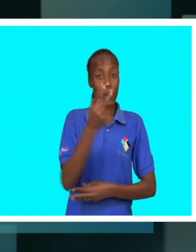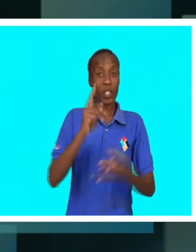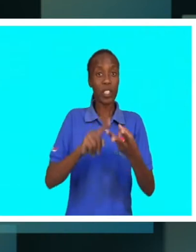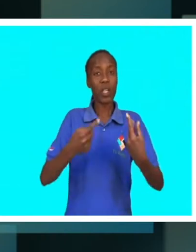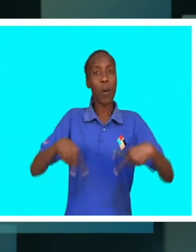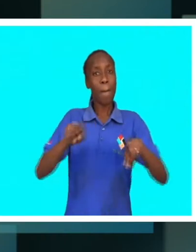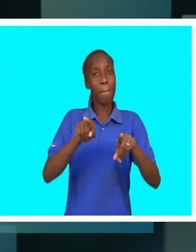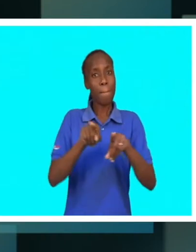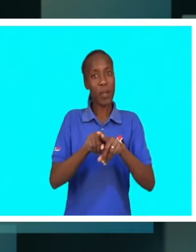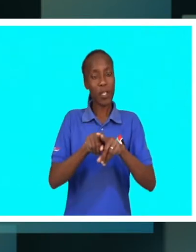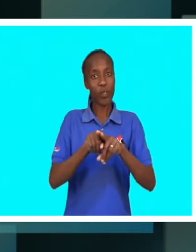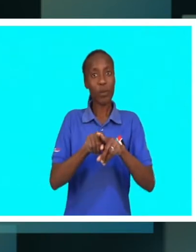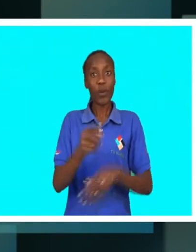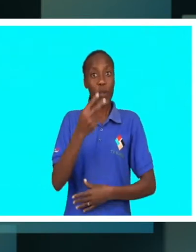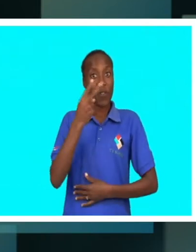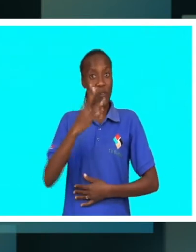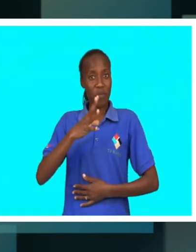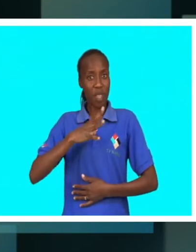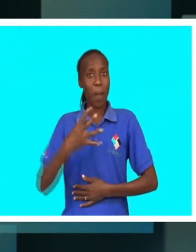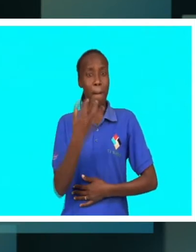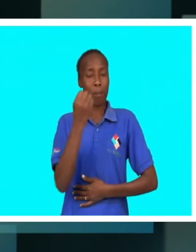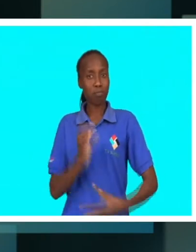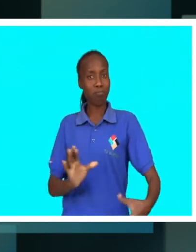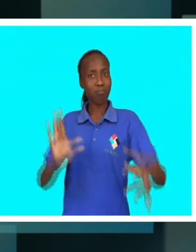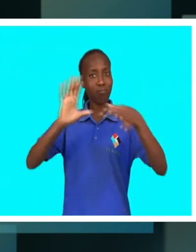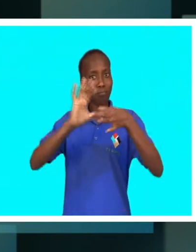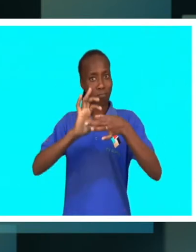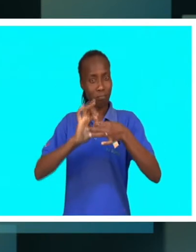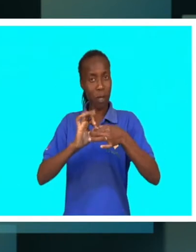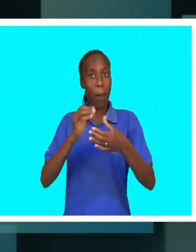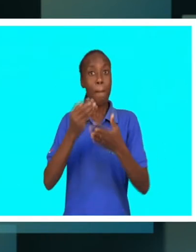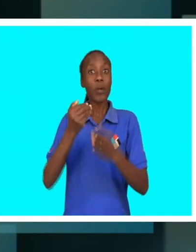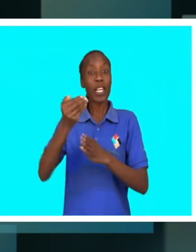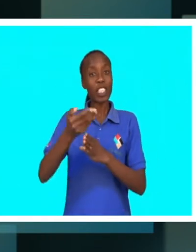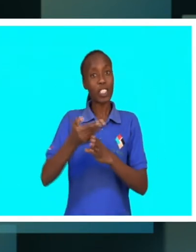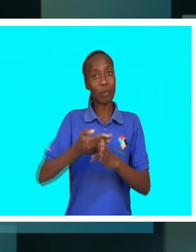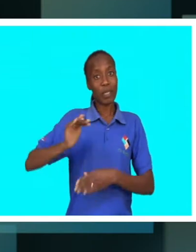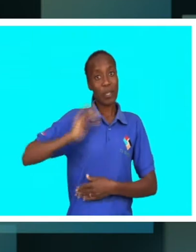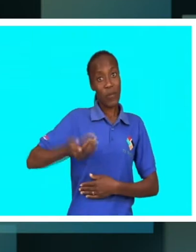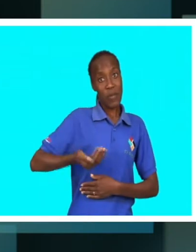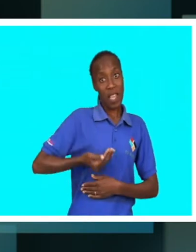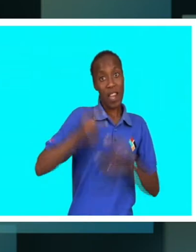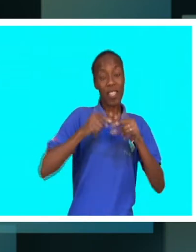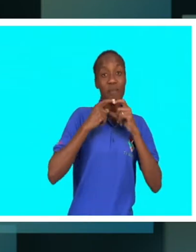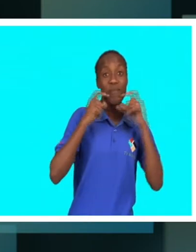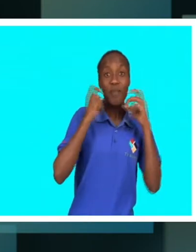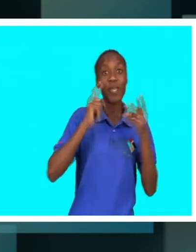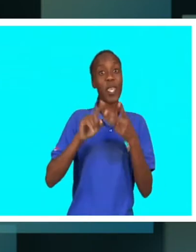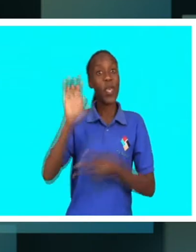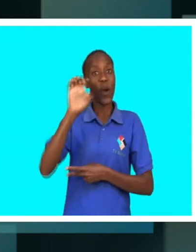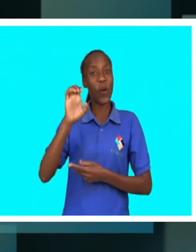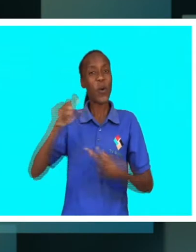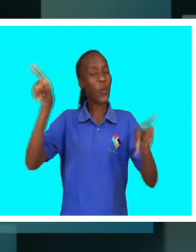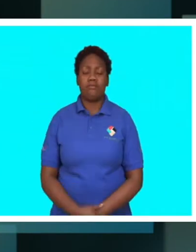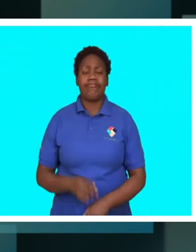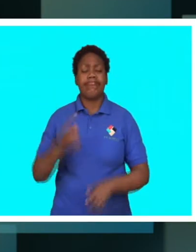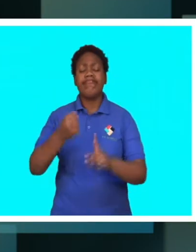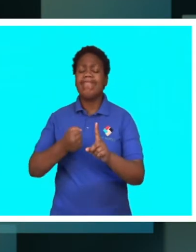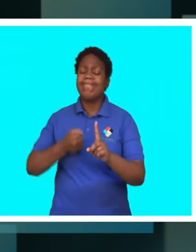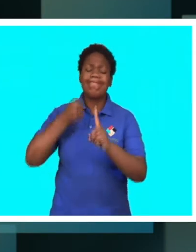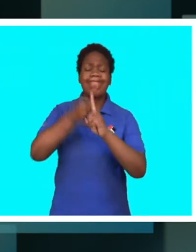mesmo tempo chegamos à conclusão que afinal se fundem numa só. Porque a experiência da mulher, tanto aqui como na Europa, chega a ser a mesma